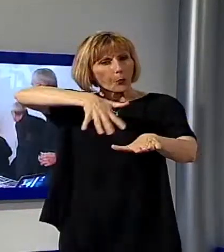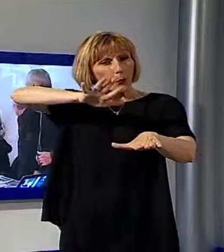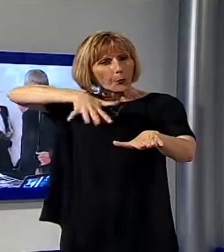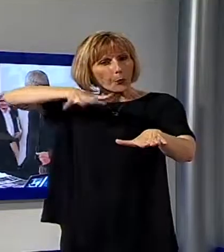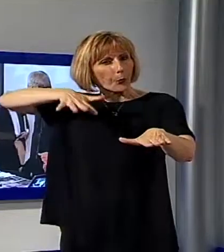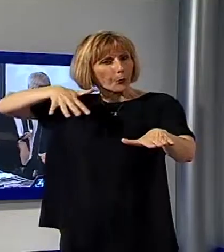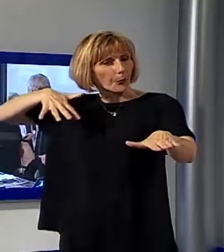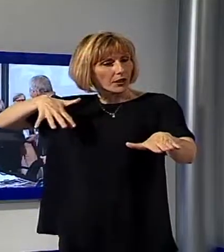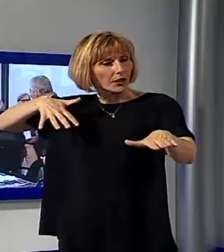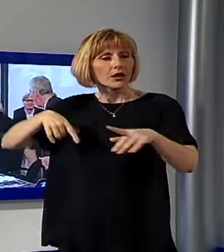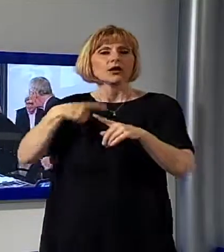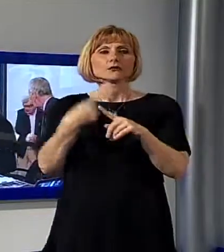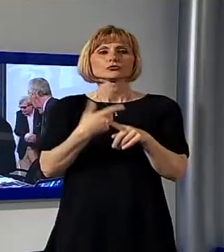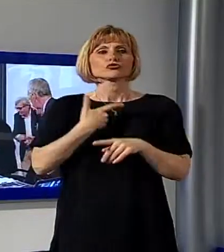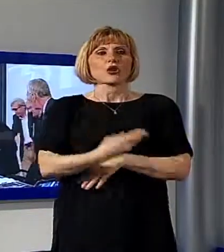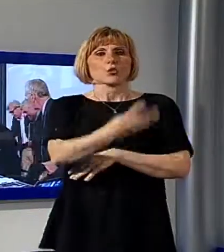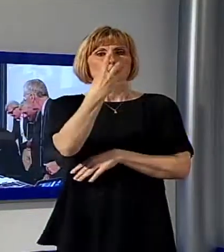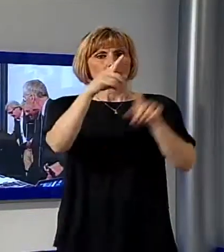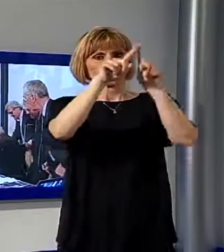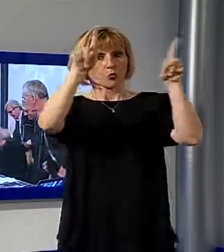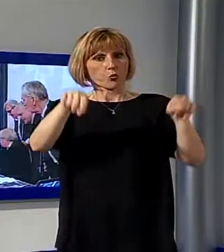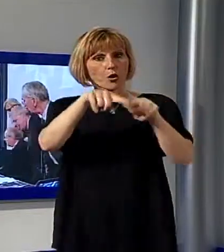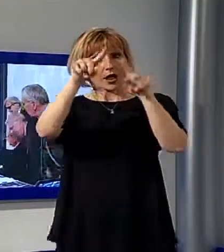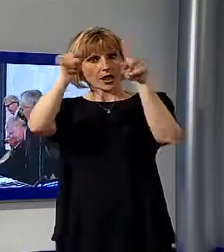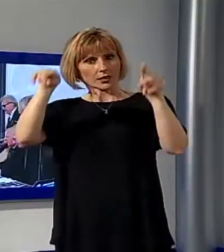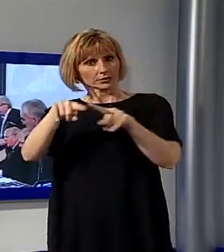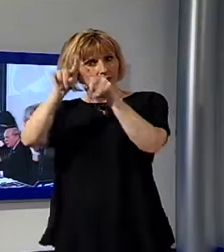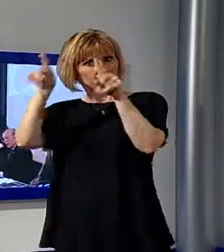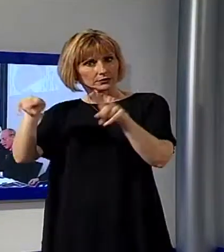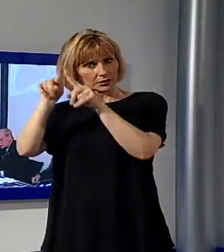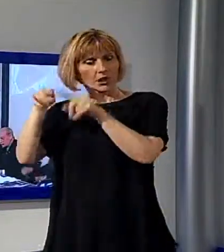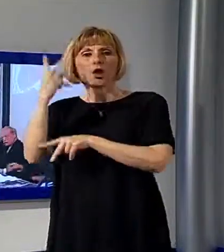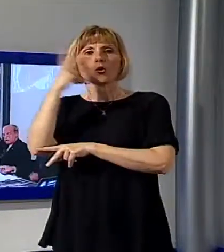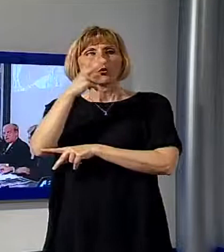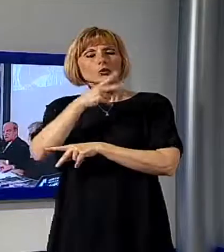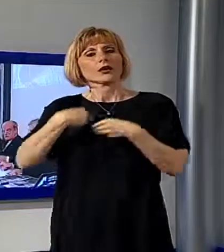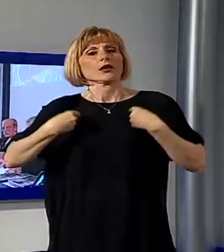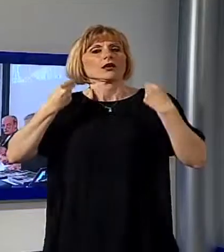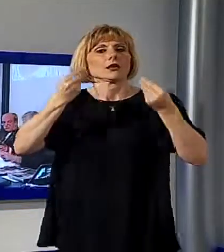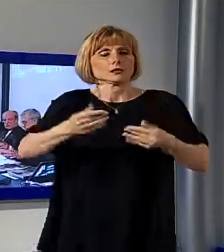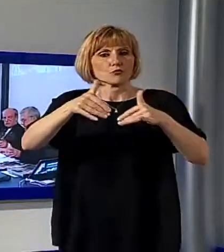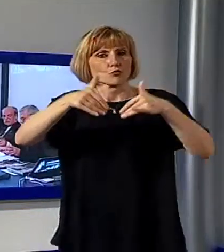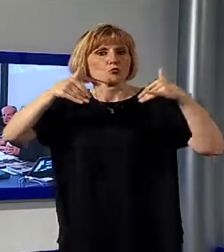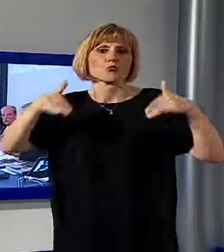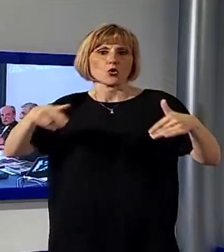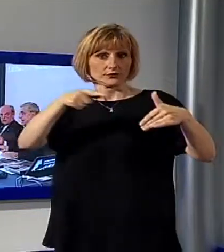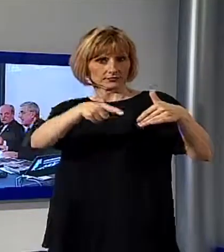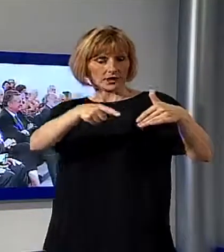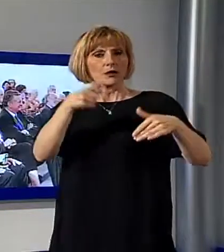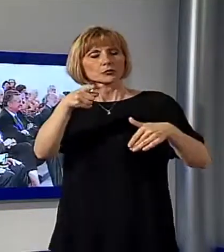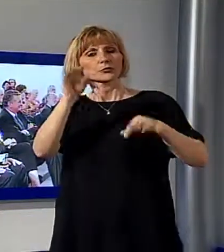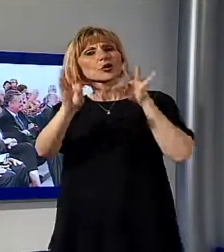un'importante notizia. 4 quadri lucchesi faranno parte della mostra dedicata ai capolavori dell'arte che lo stesso critico